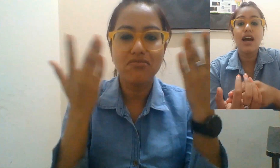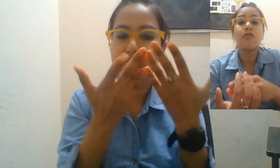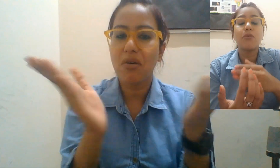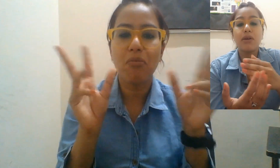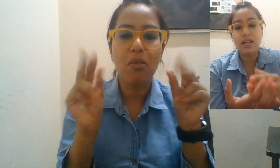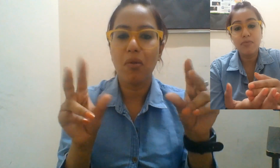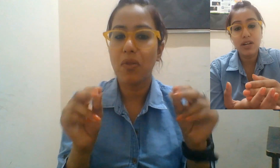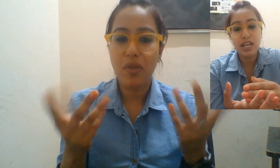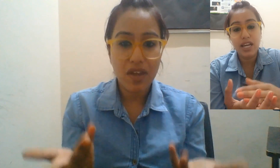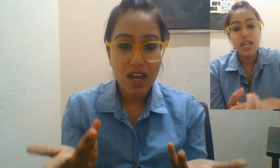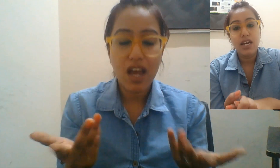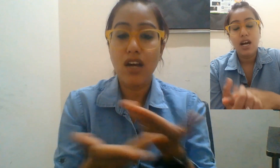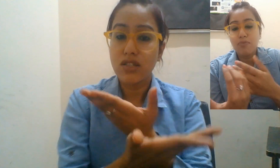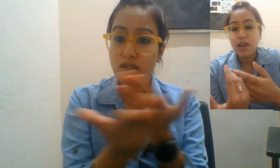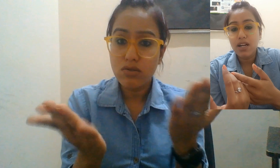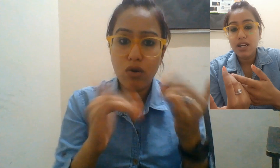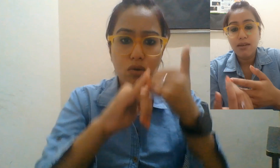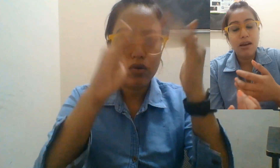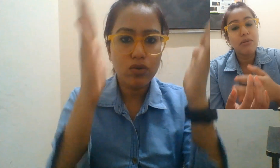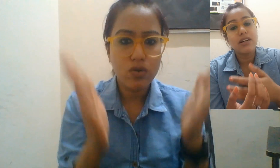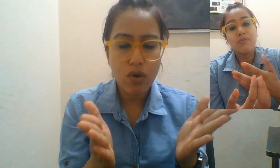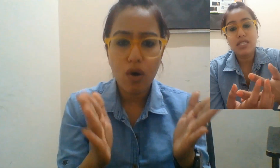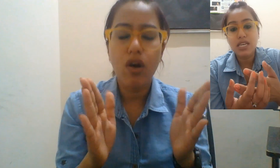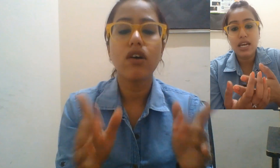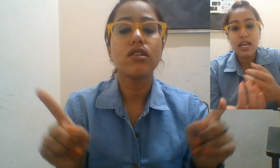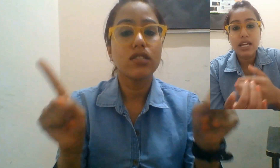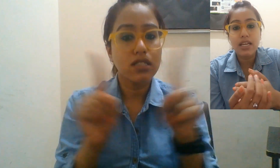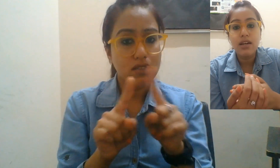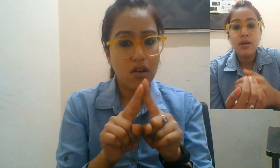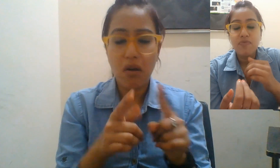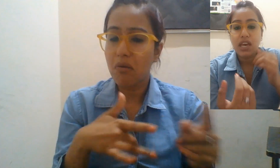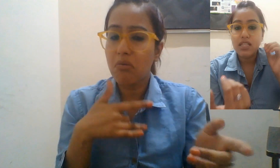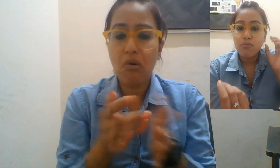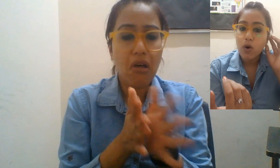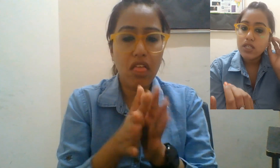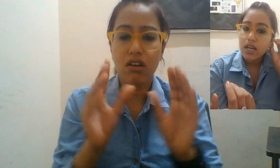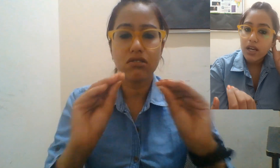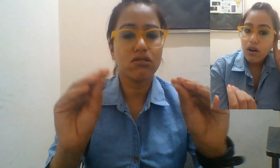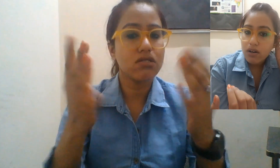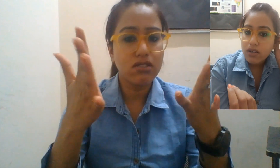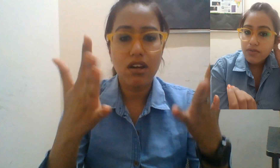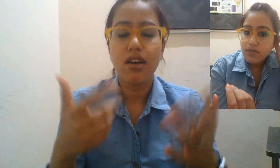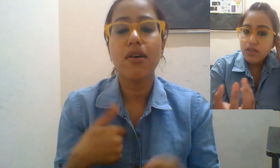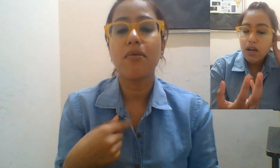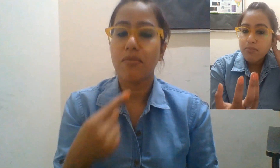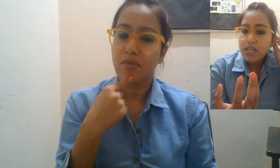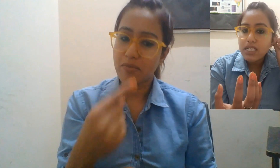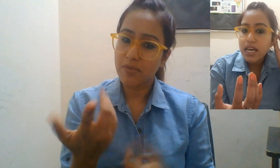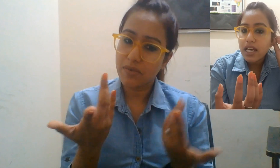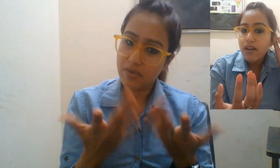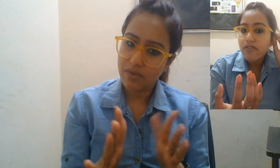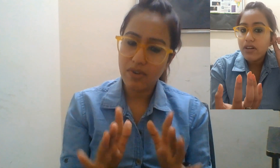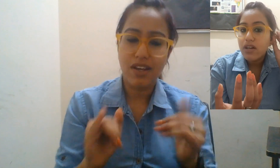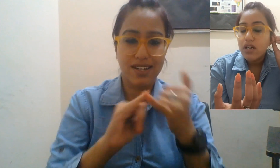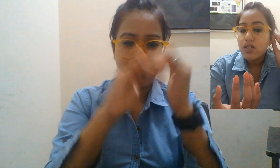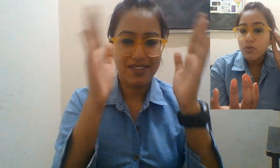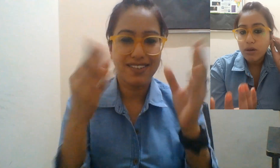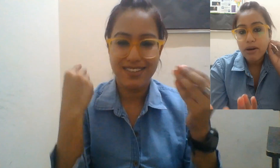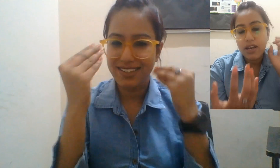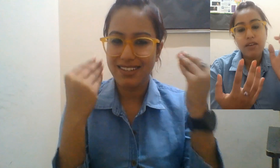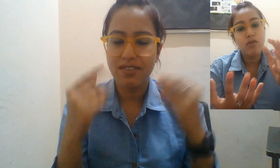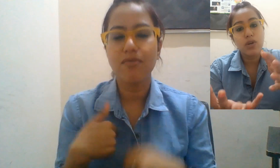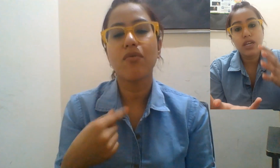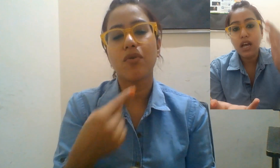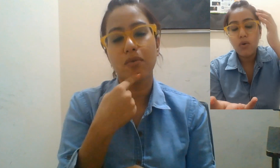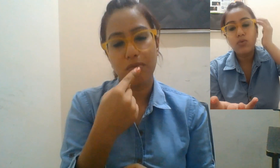है। या वो भी मेकअप करे, अपना करे या मेकअप सीखे। लेकिन ऐसी बहुत सारी कंपनीज हैं या फिर जो